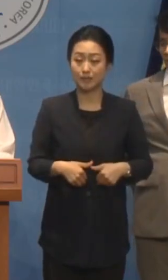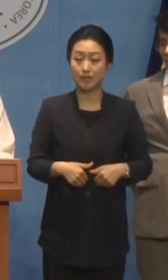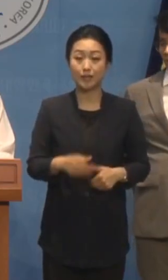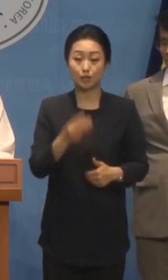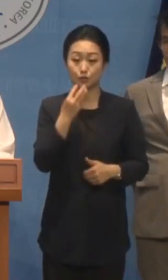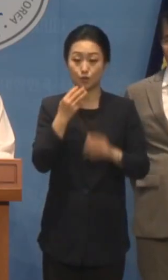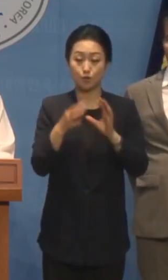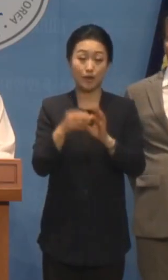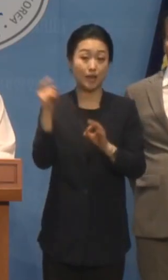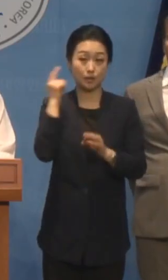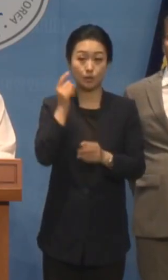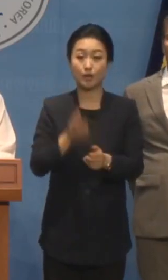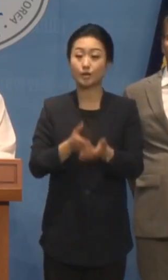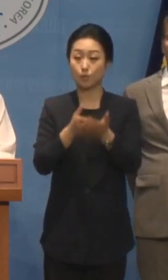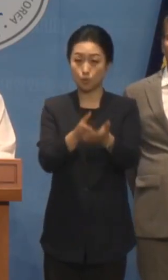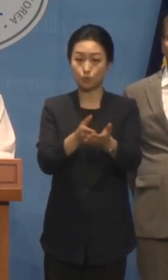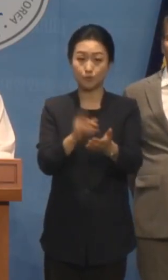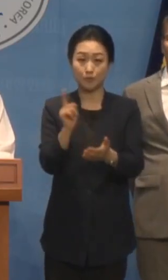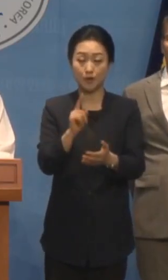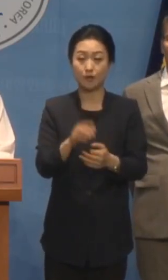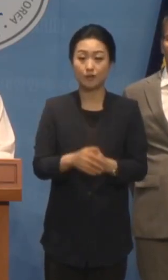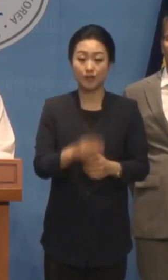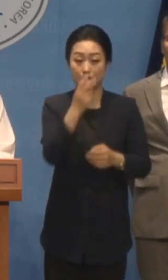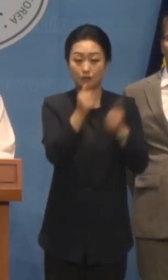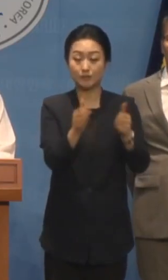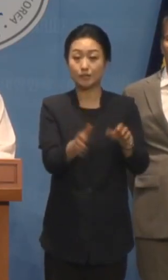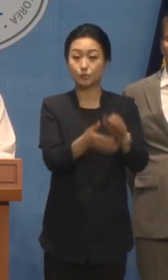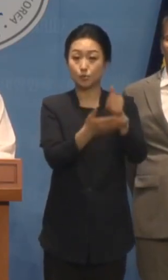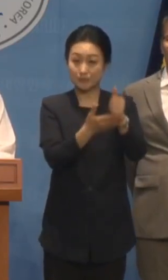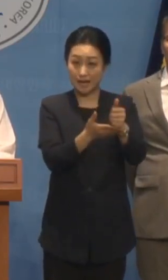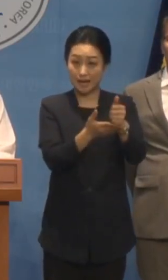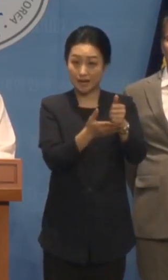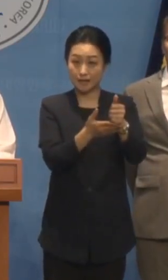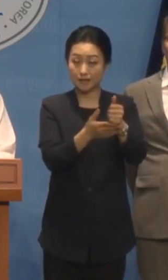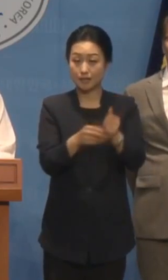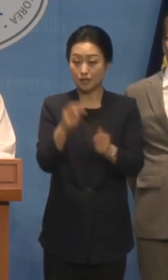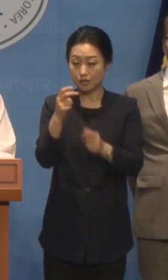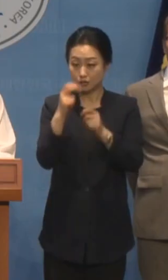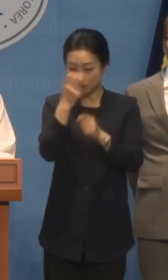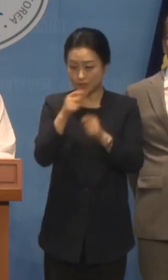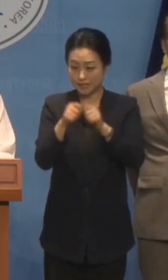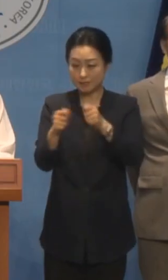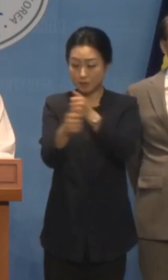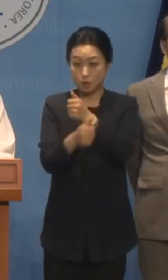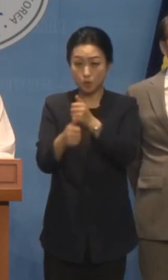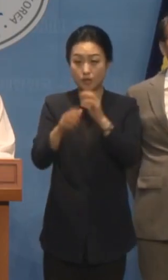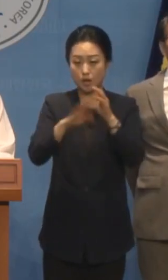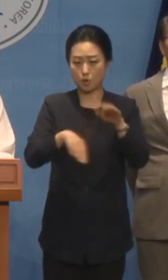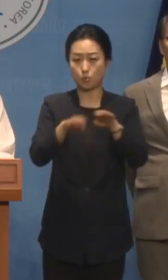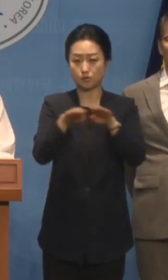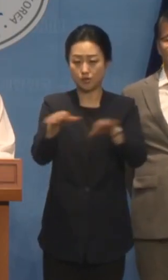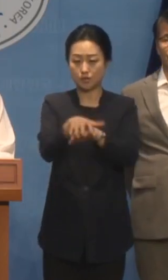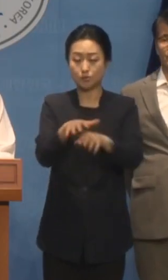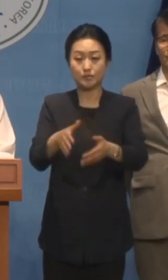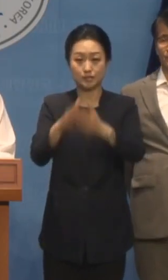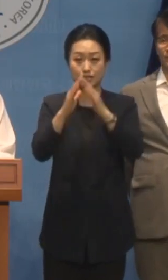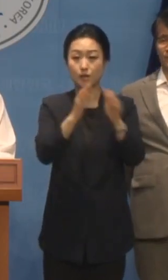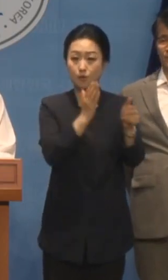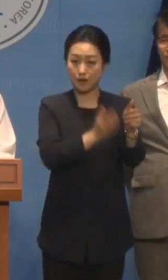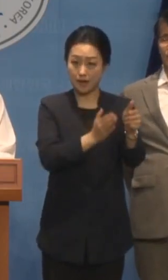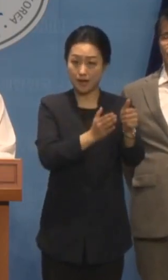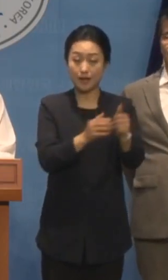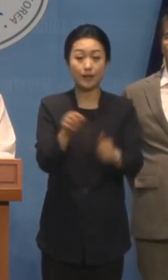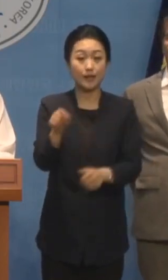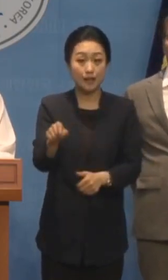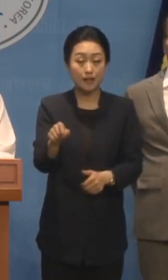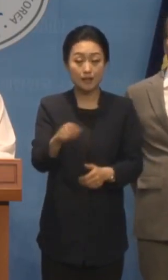소리는 다음같이 요구한다. 하나, 이원석 검찰총장은 수심위를 절차에 따라 공정하게 구성하라. 하나, 수심위는